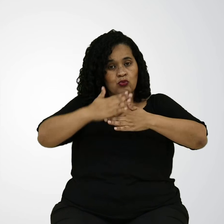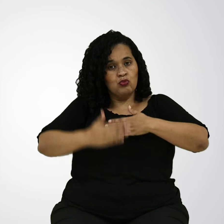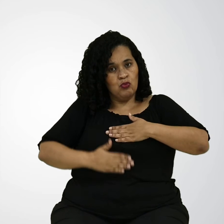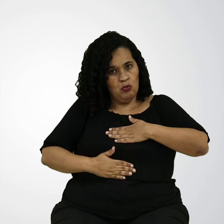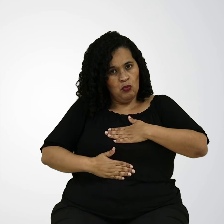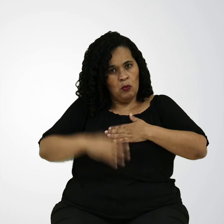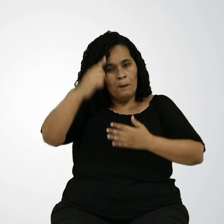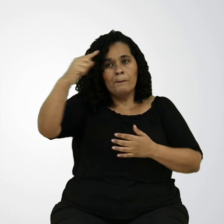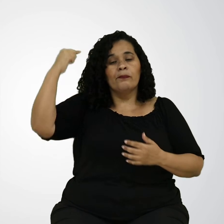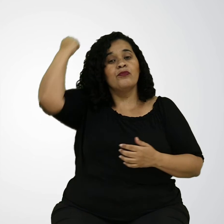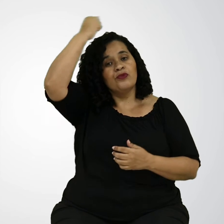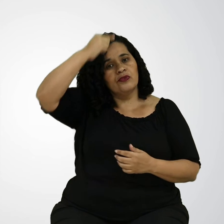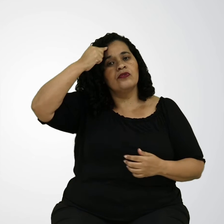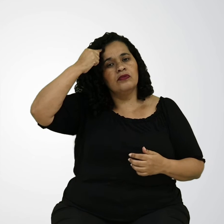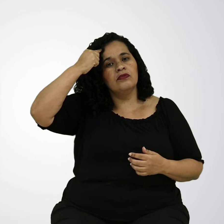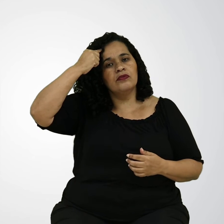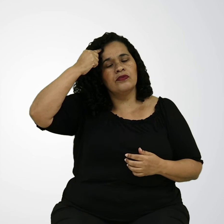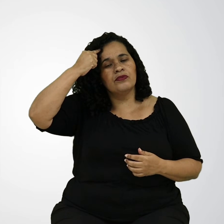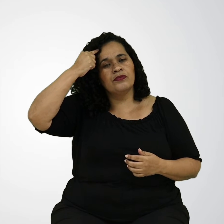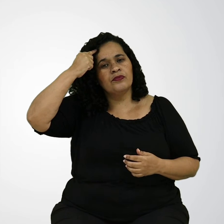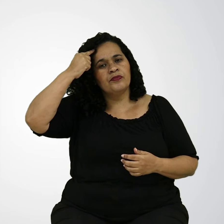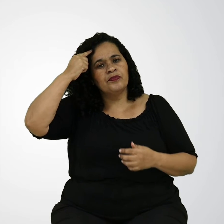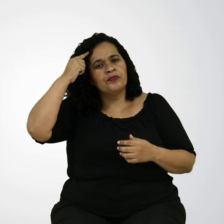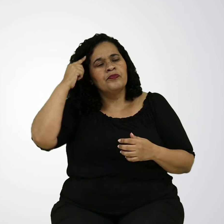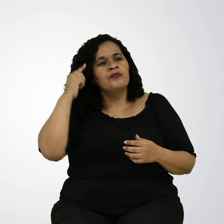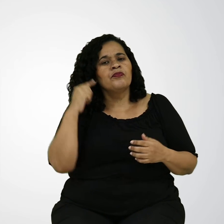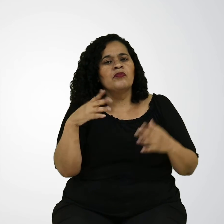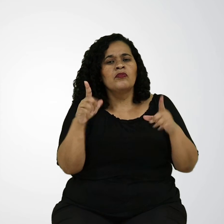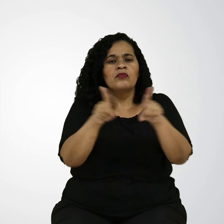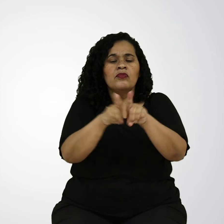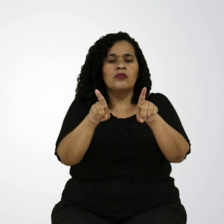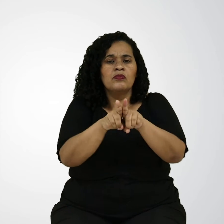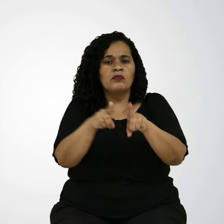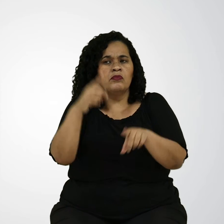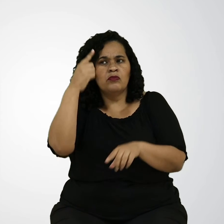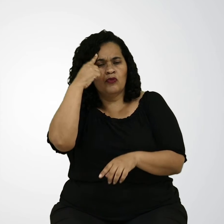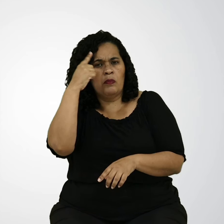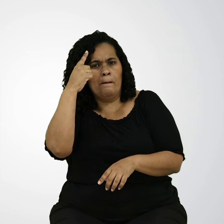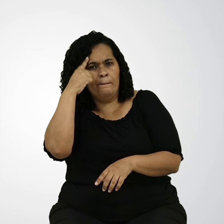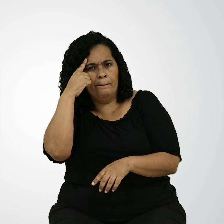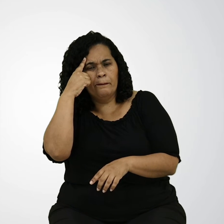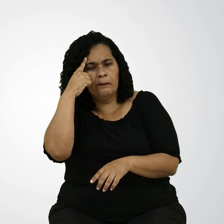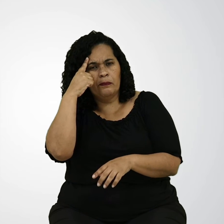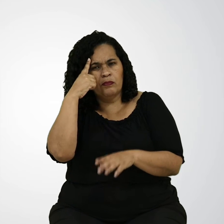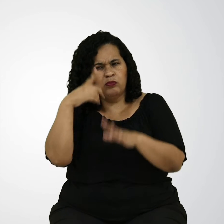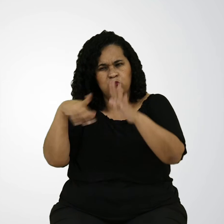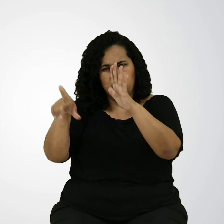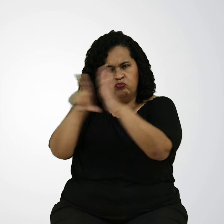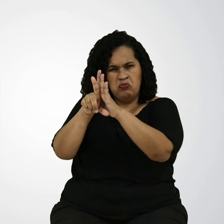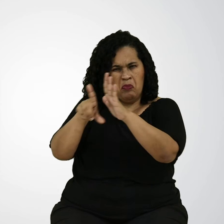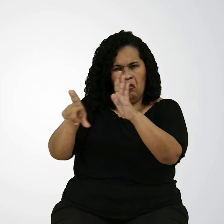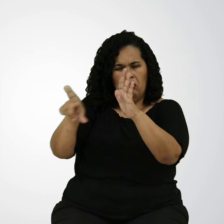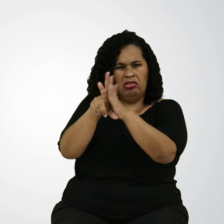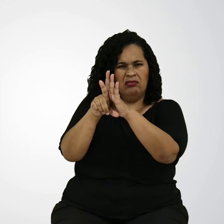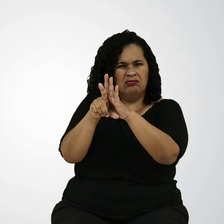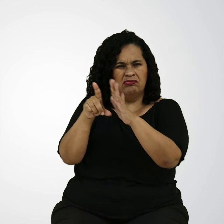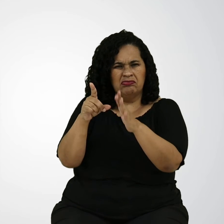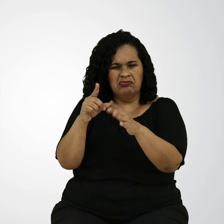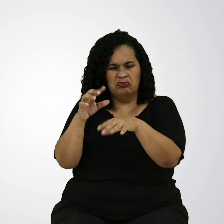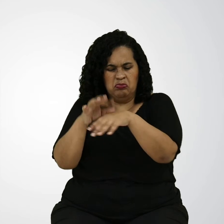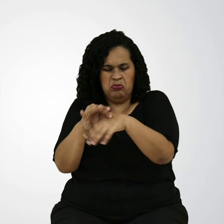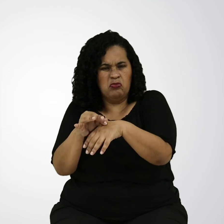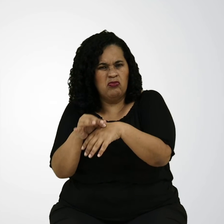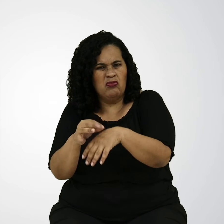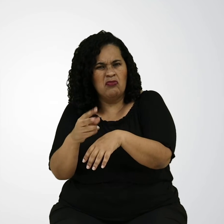lado aqui também, eu vou me tornar alguém extremamente legalista, severo, uma